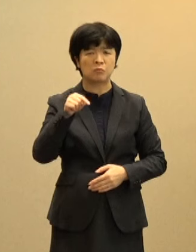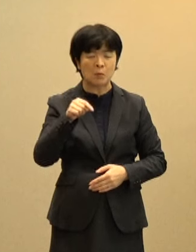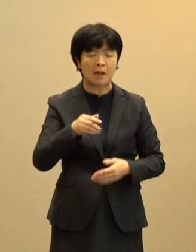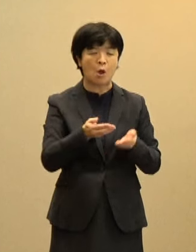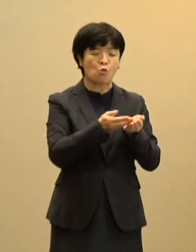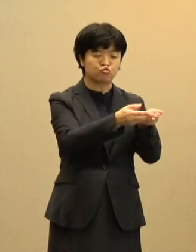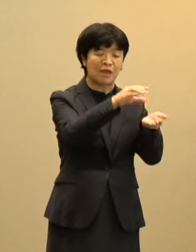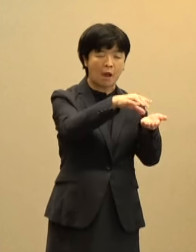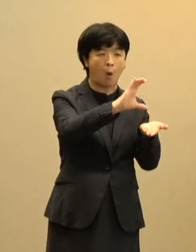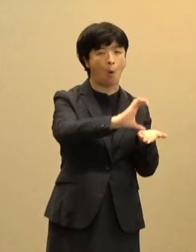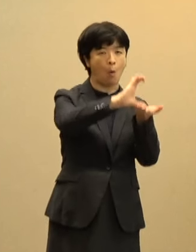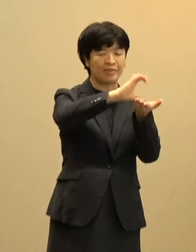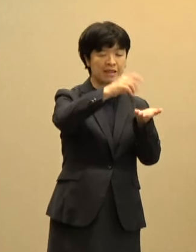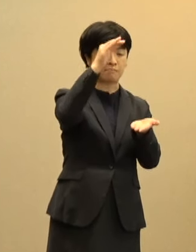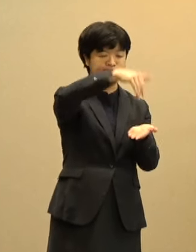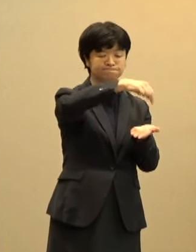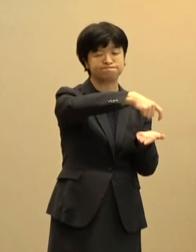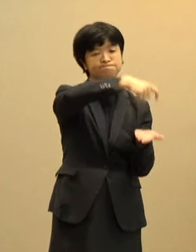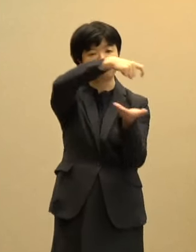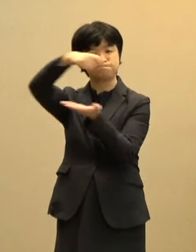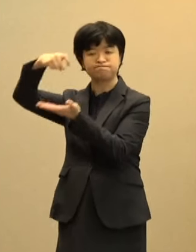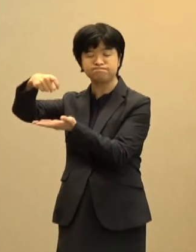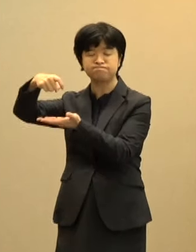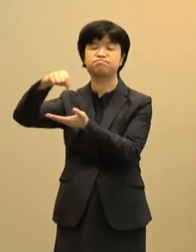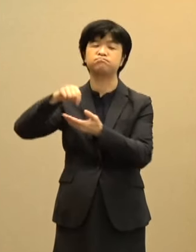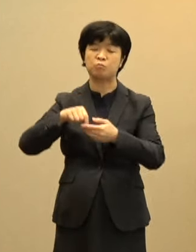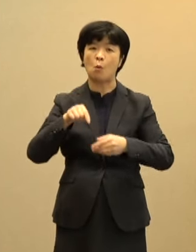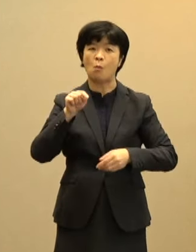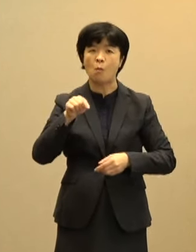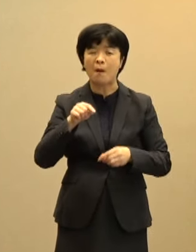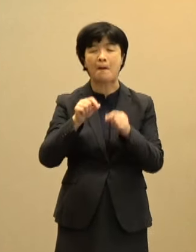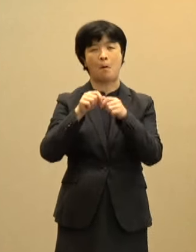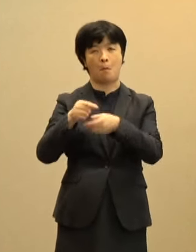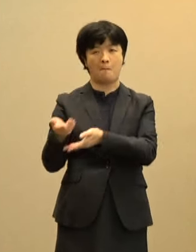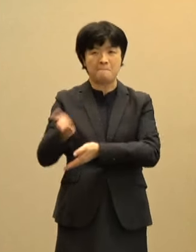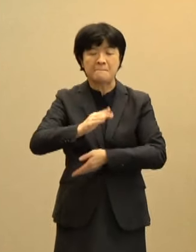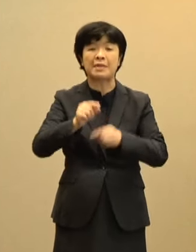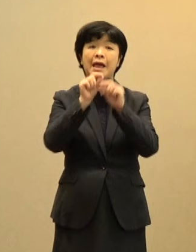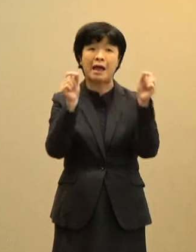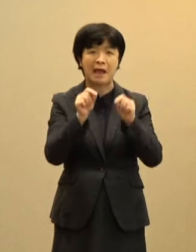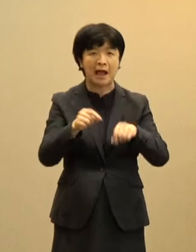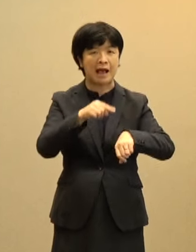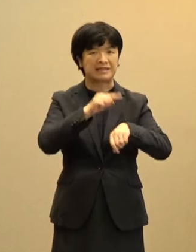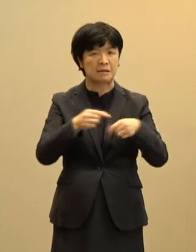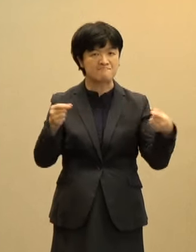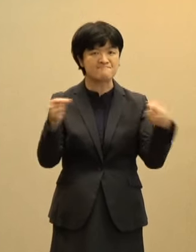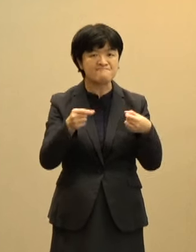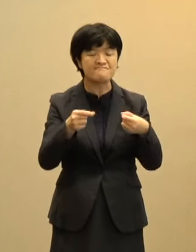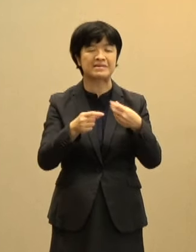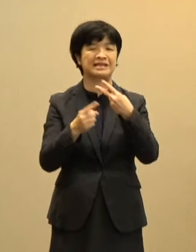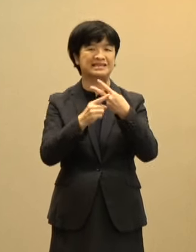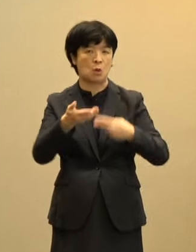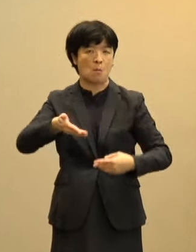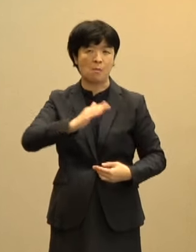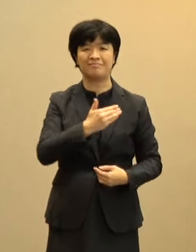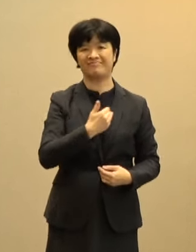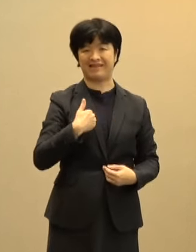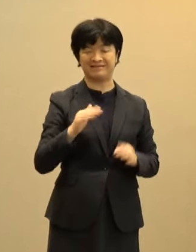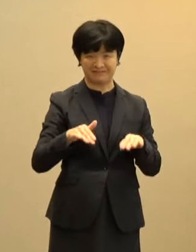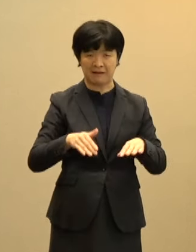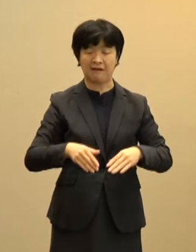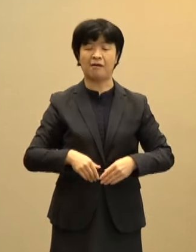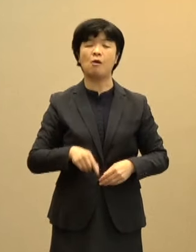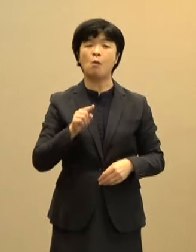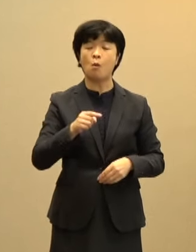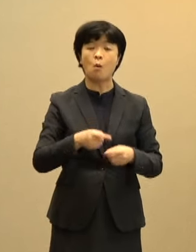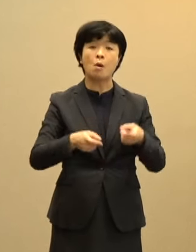を更新し、荷役時間の短縮化や荷役機能の強化を図ったところです。このような千葉港の魅